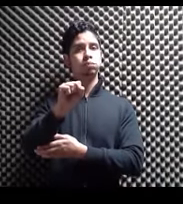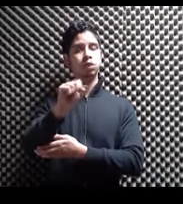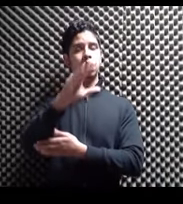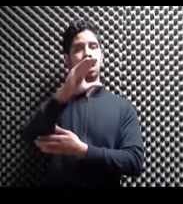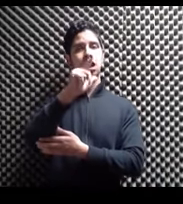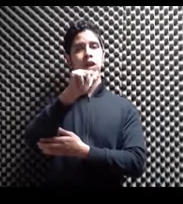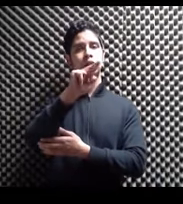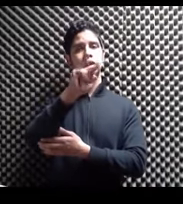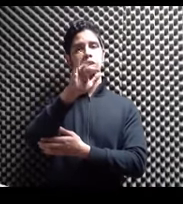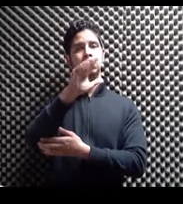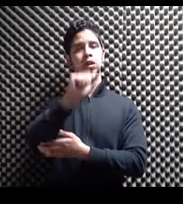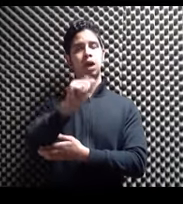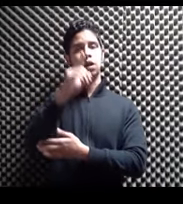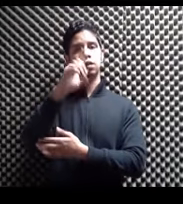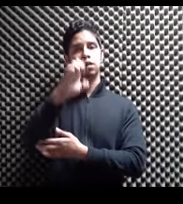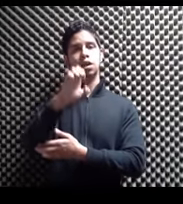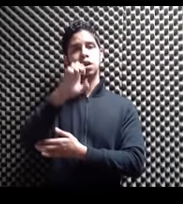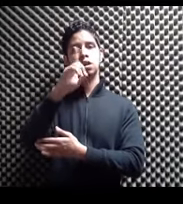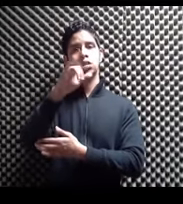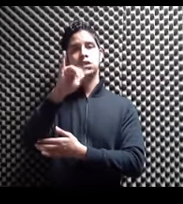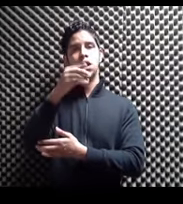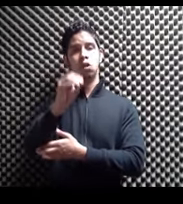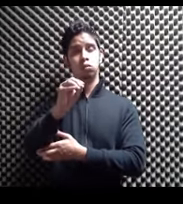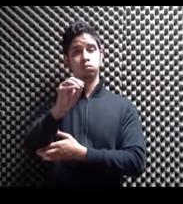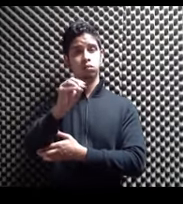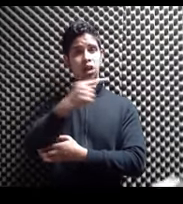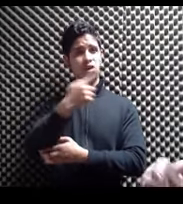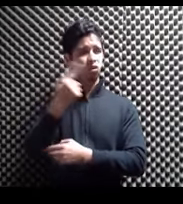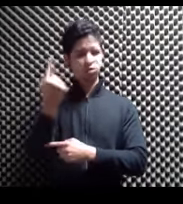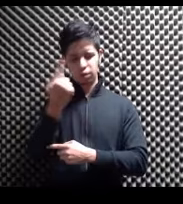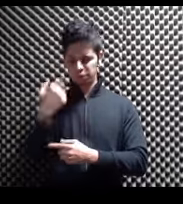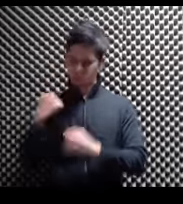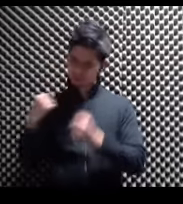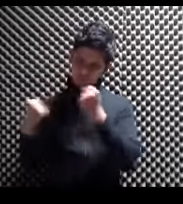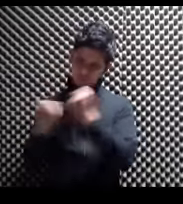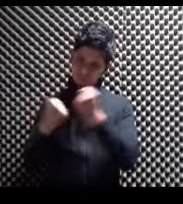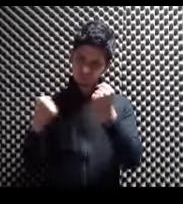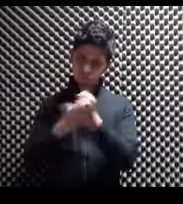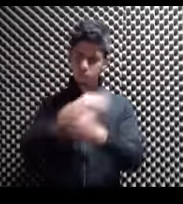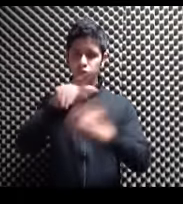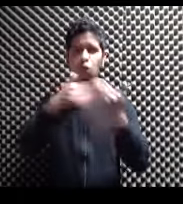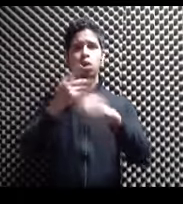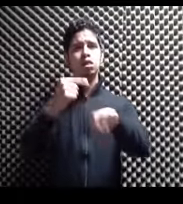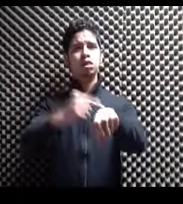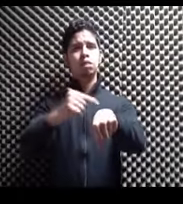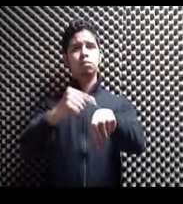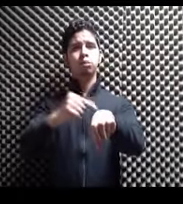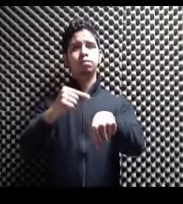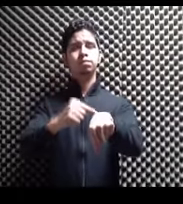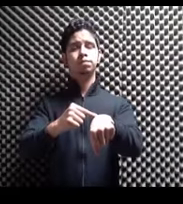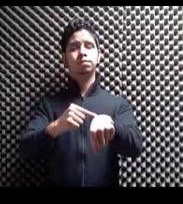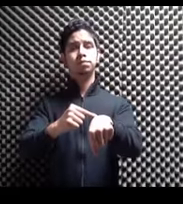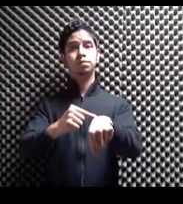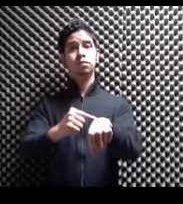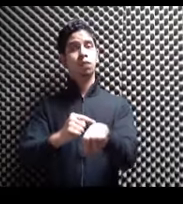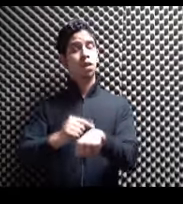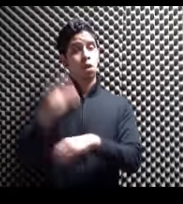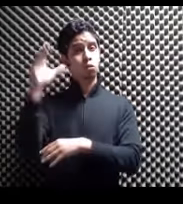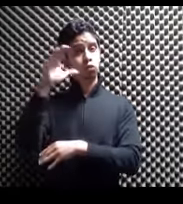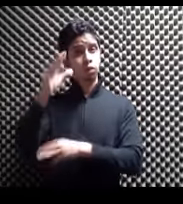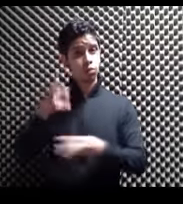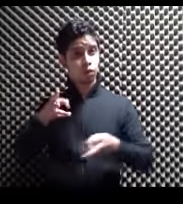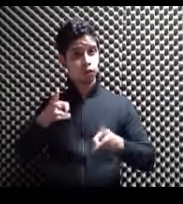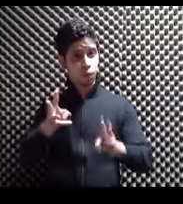siempre están conmigo ahí ayudándome todo el tiempo, buscamos la manera de cómo pagar los